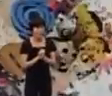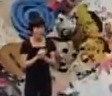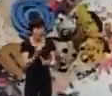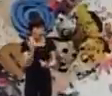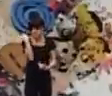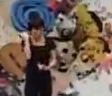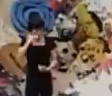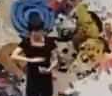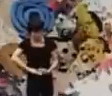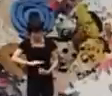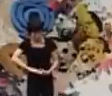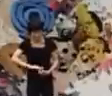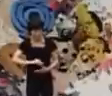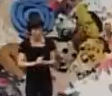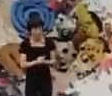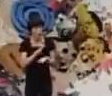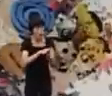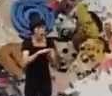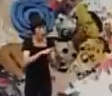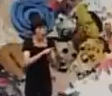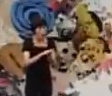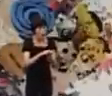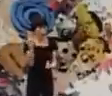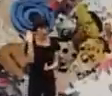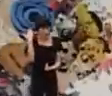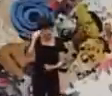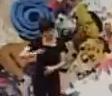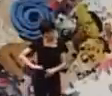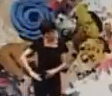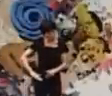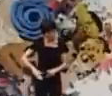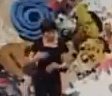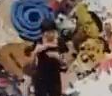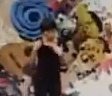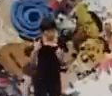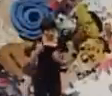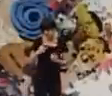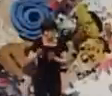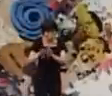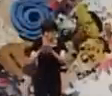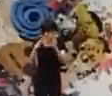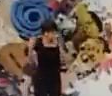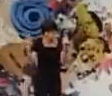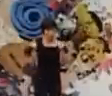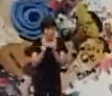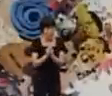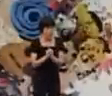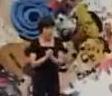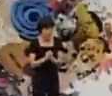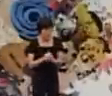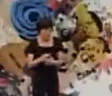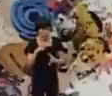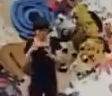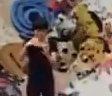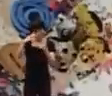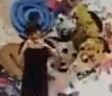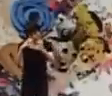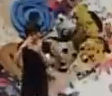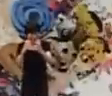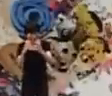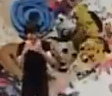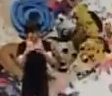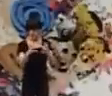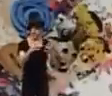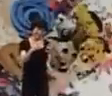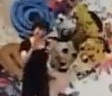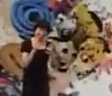嗱，我細個就故事咧係由我玩玩具開始嘅。我唔知道大家有冇朋友咧，好似咁啊，捉起個公仔，捉起公